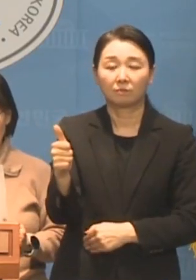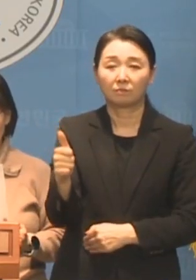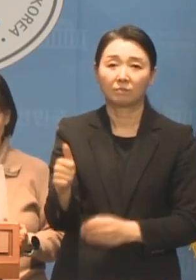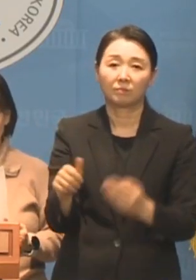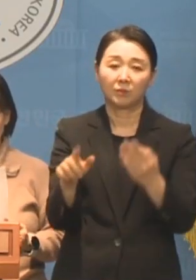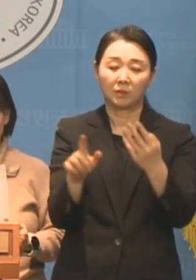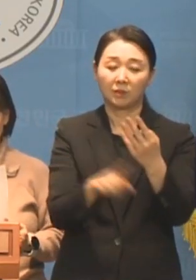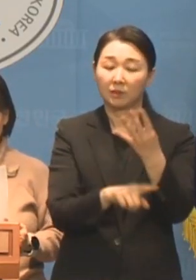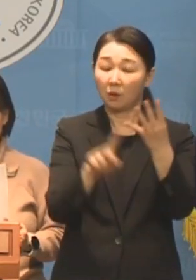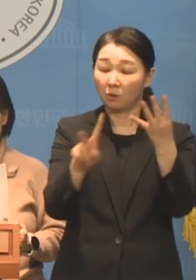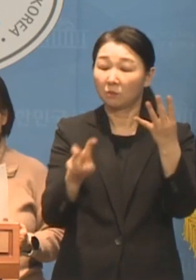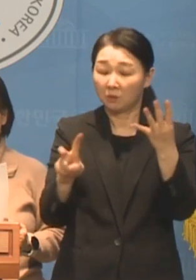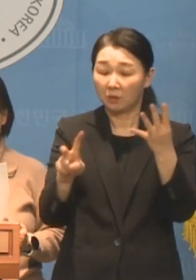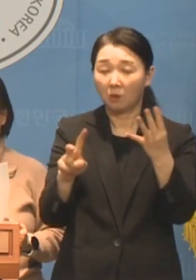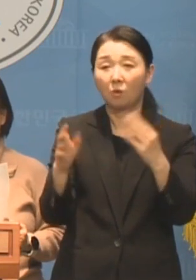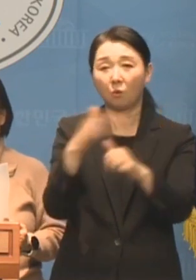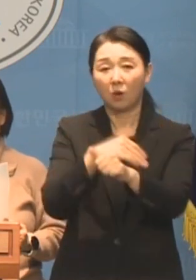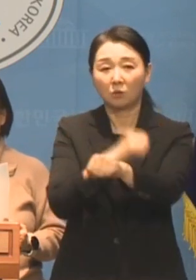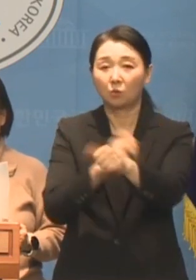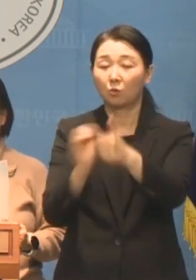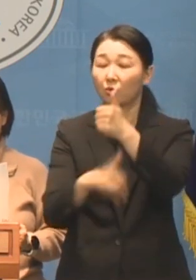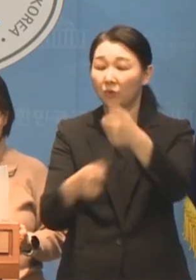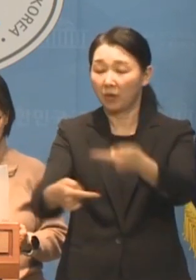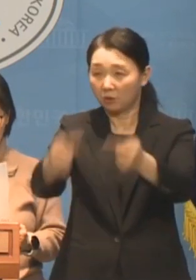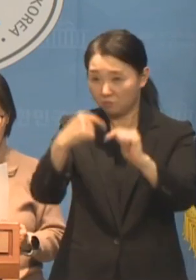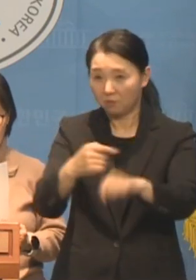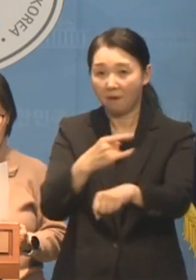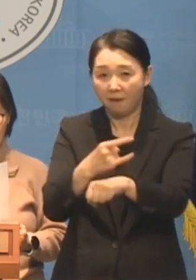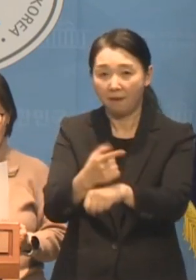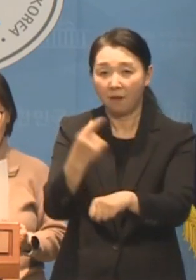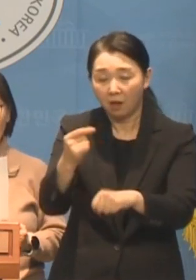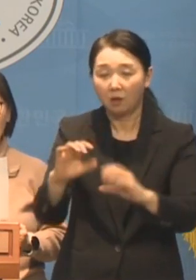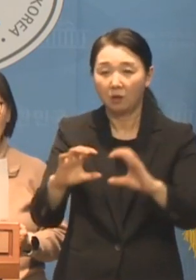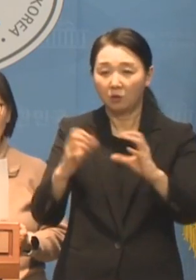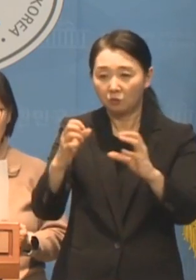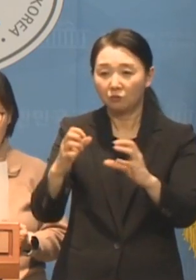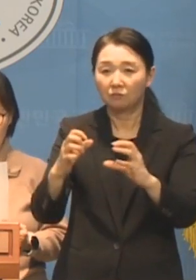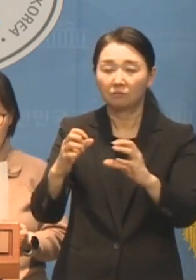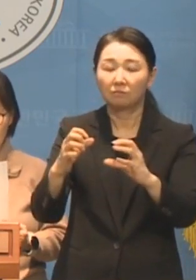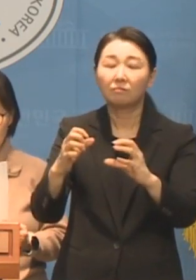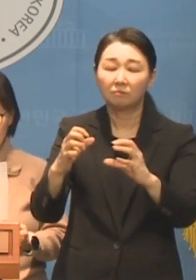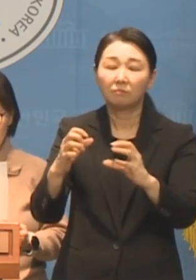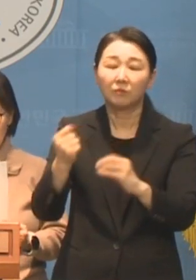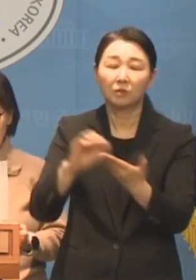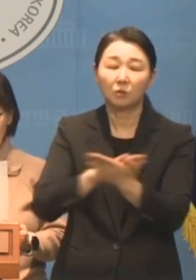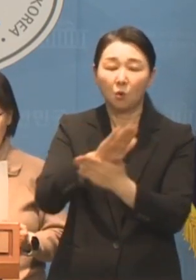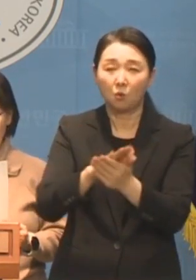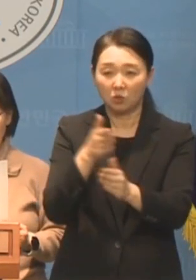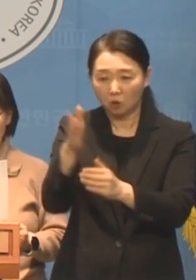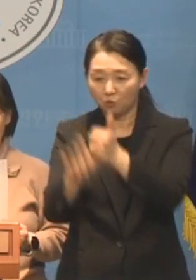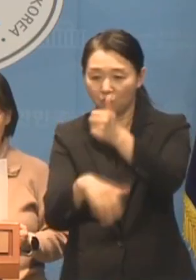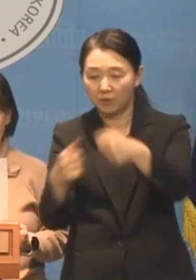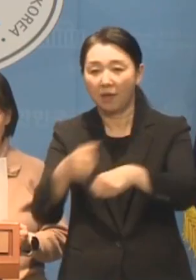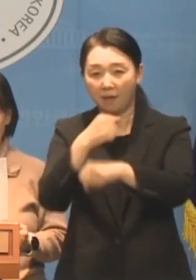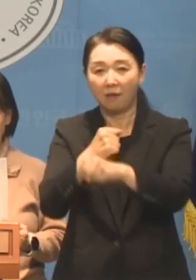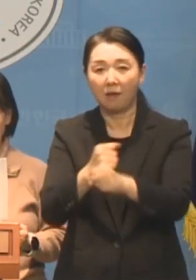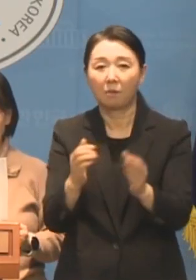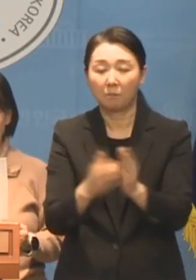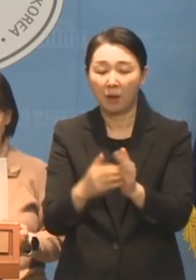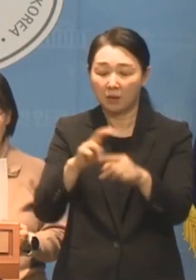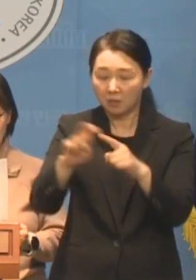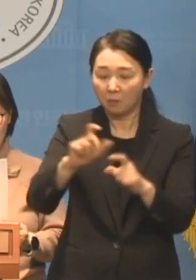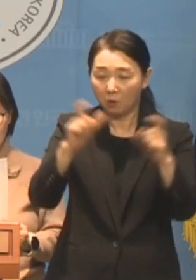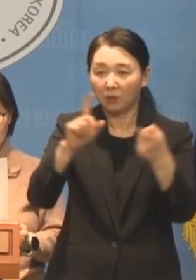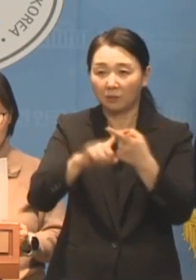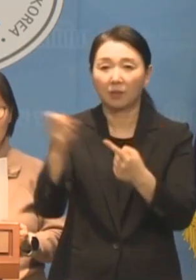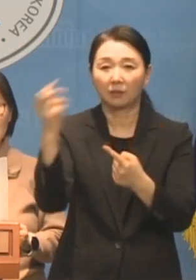국회 환경노동위원회에 출석하여 국립공원위원회 전문위원회를 구성하여 케이블카 확대 여부에 대한